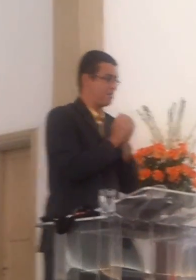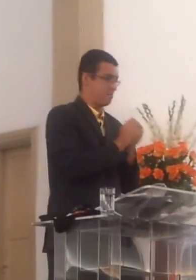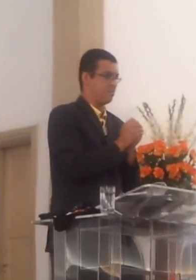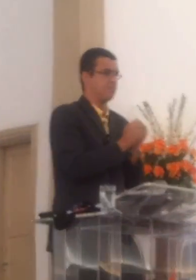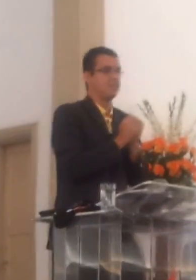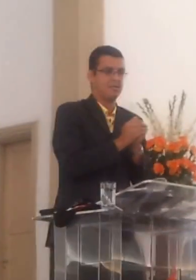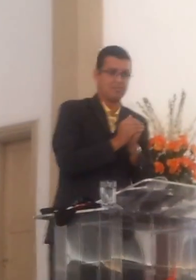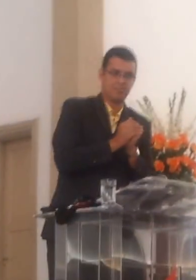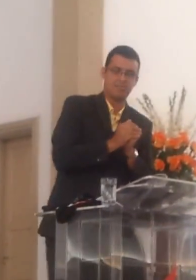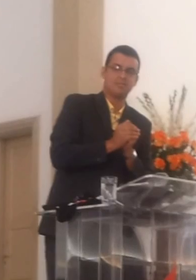ali. Amém?